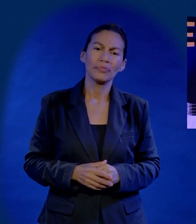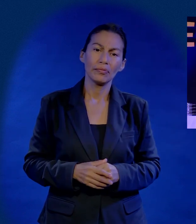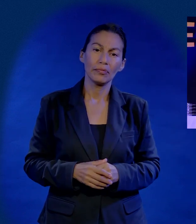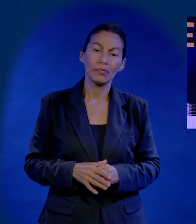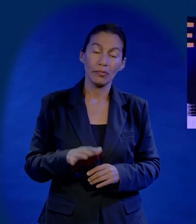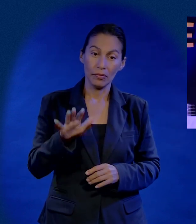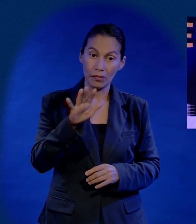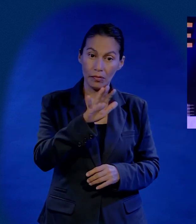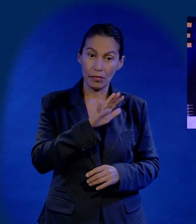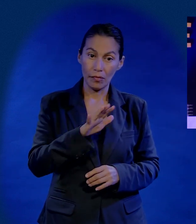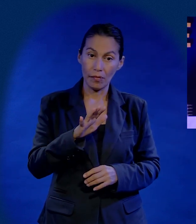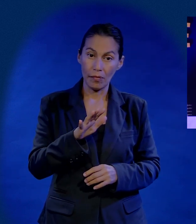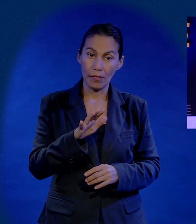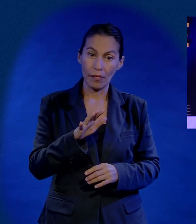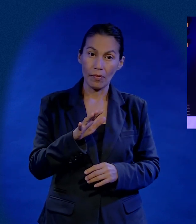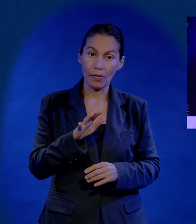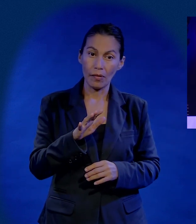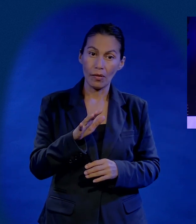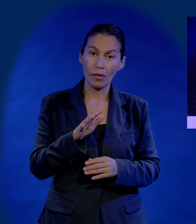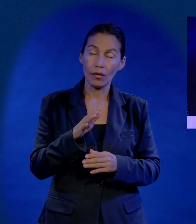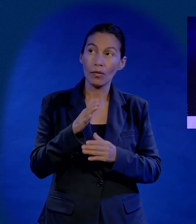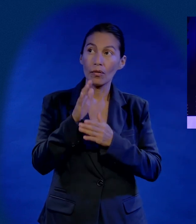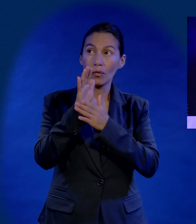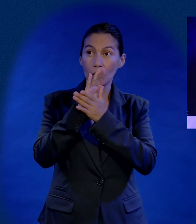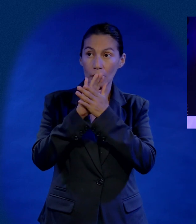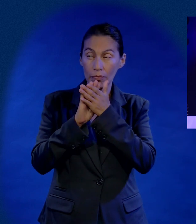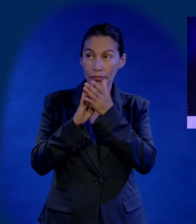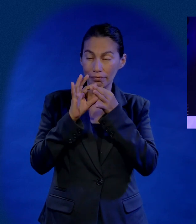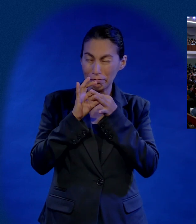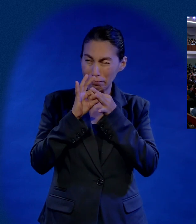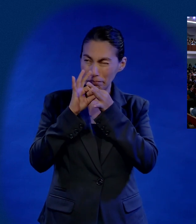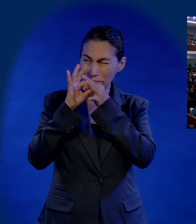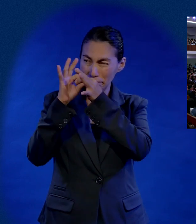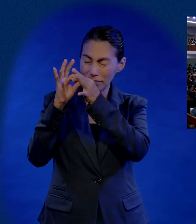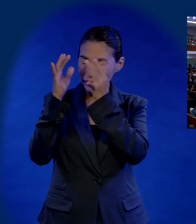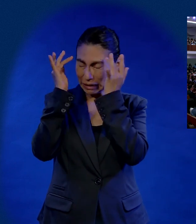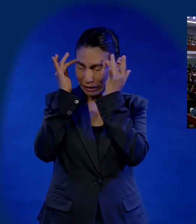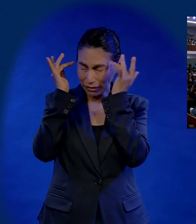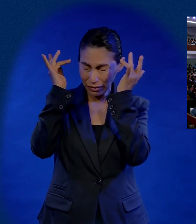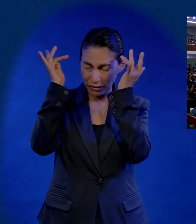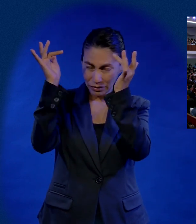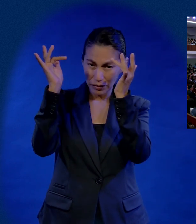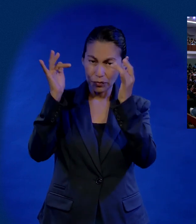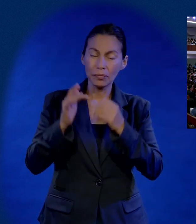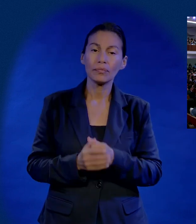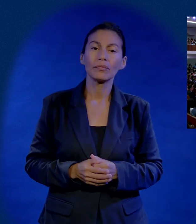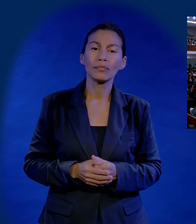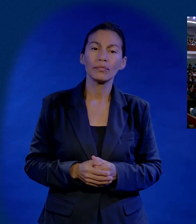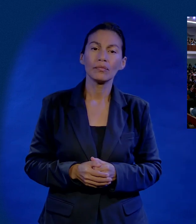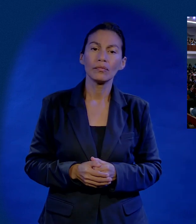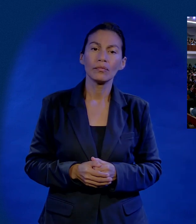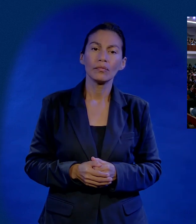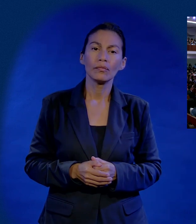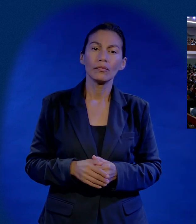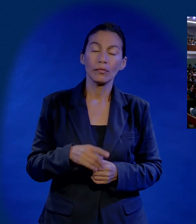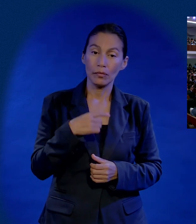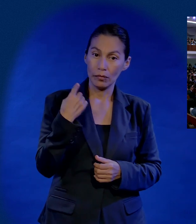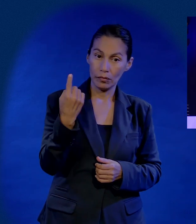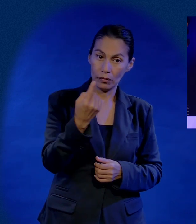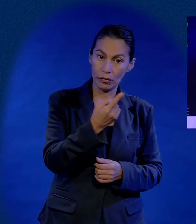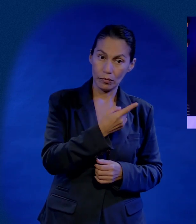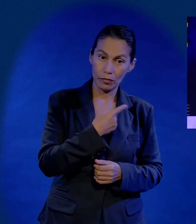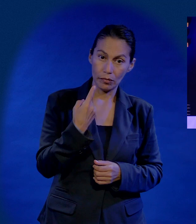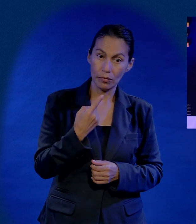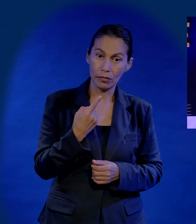servida, con un marco listo, para que participemos de un rito sagrado, especial,